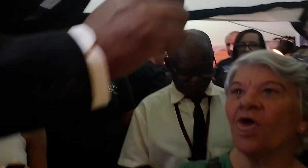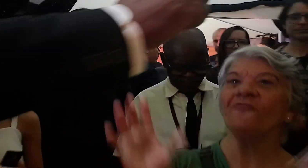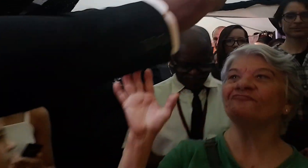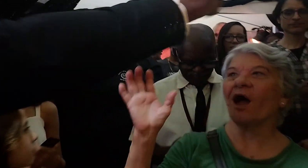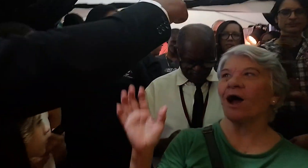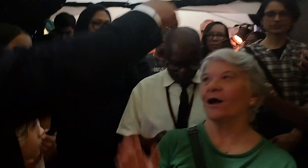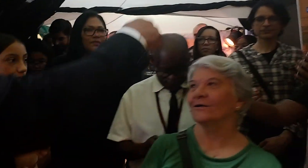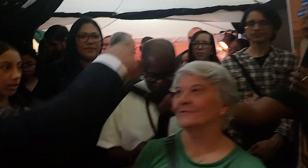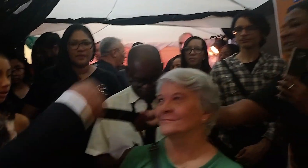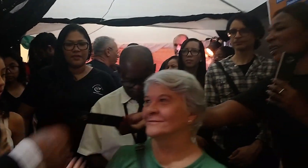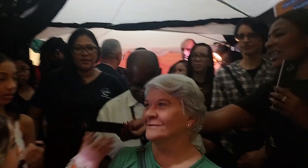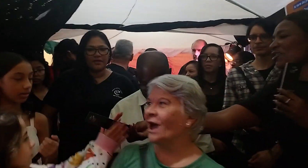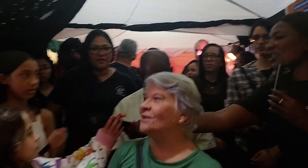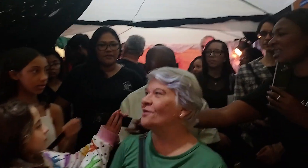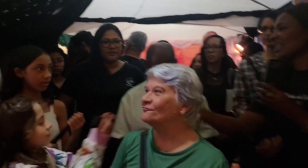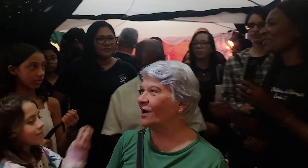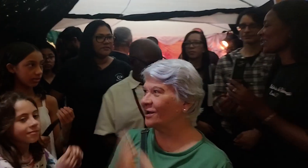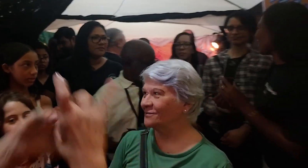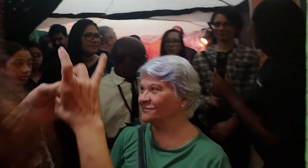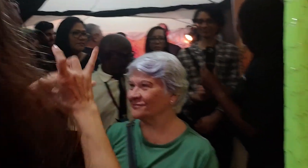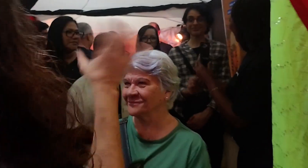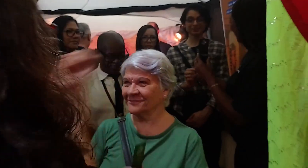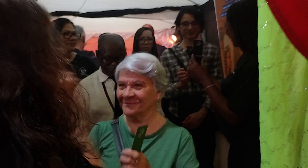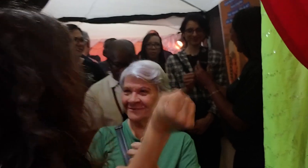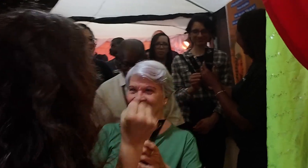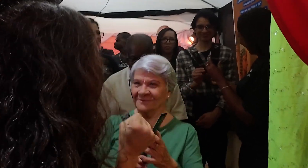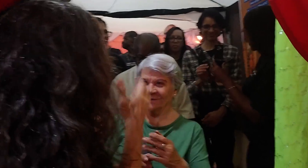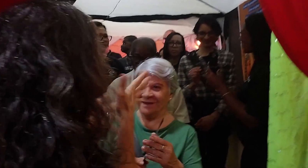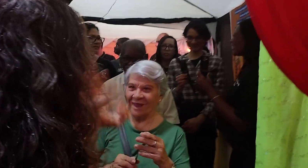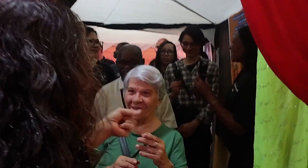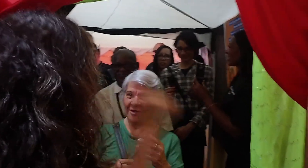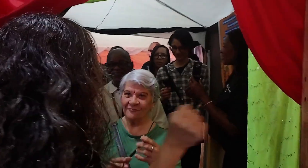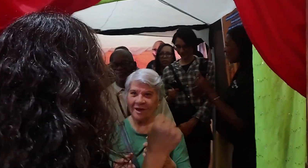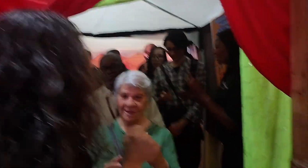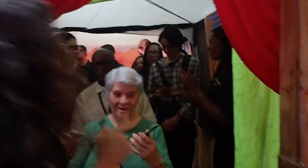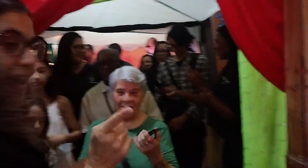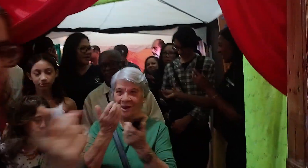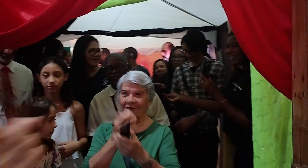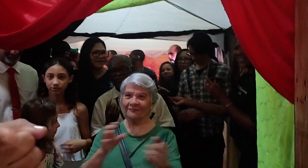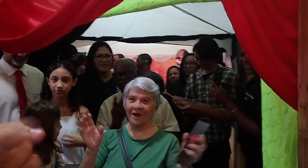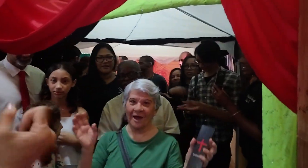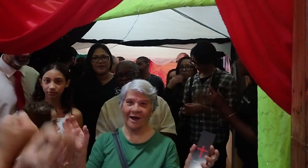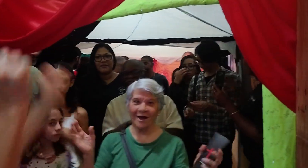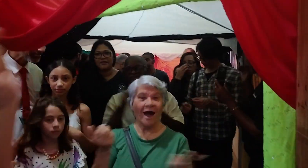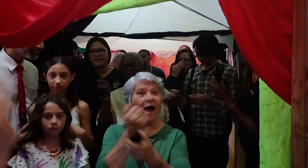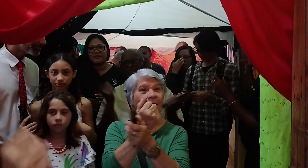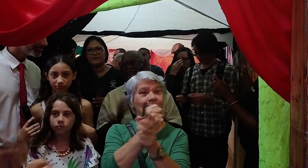para a Valentina, isso. Vai, fala.